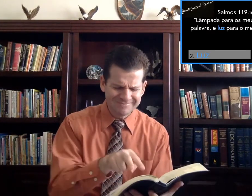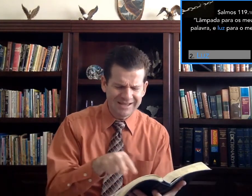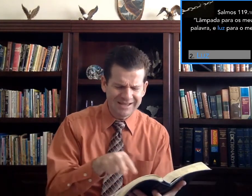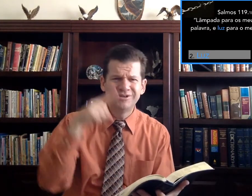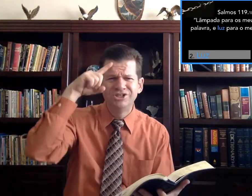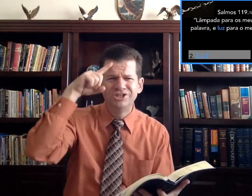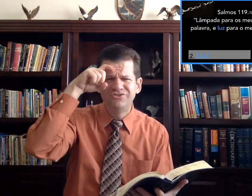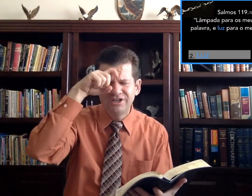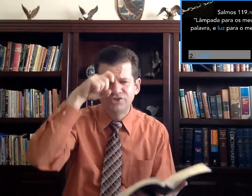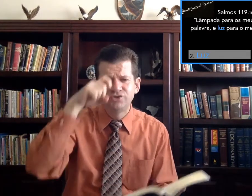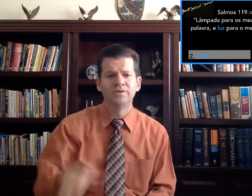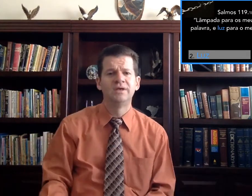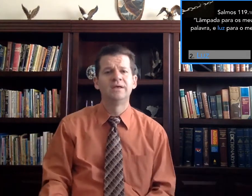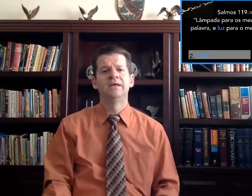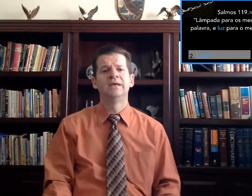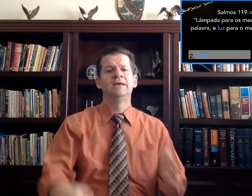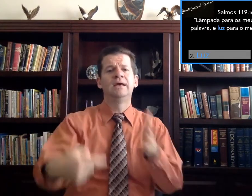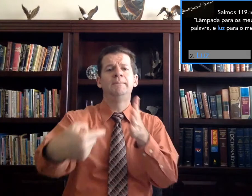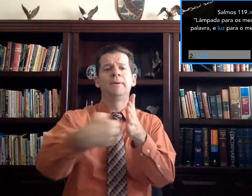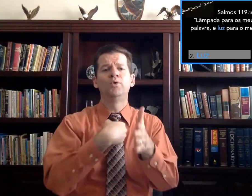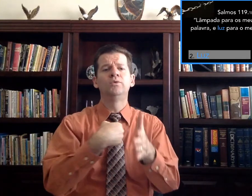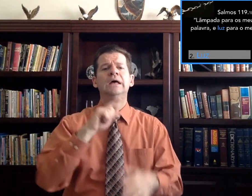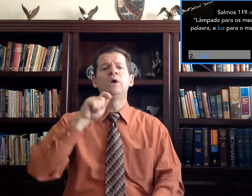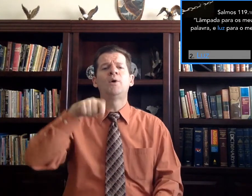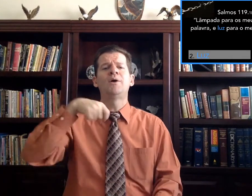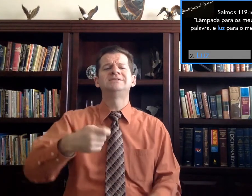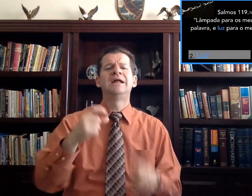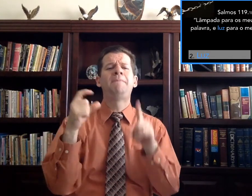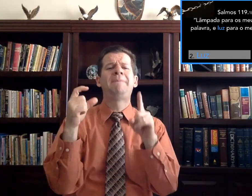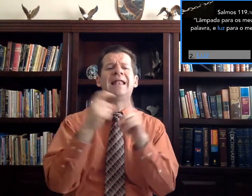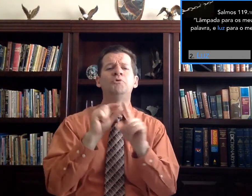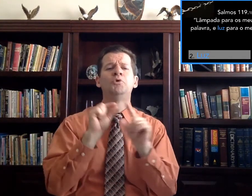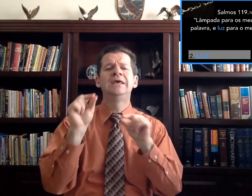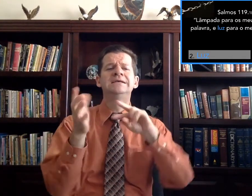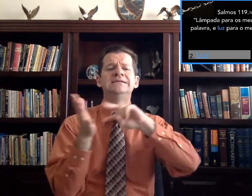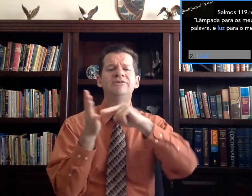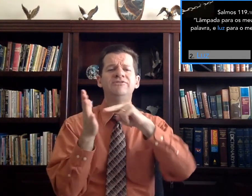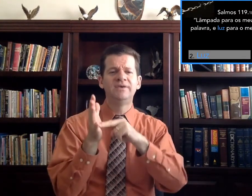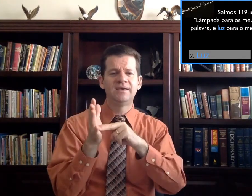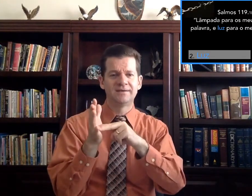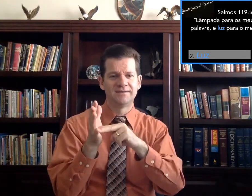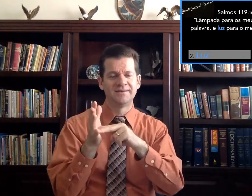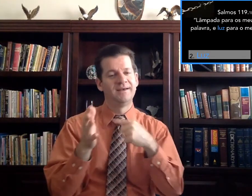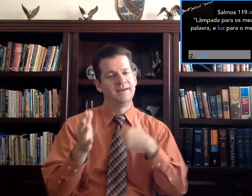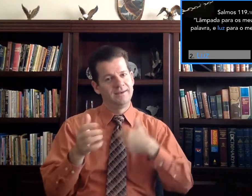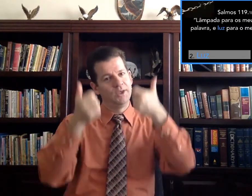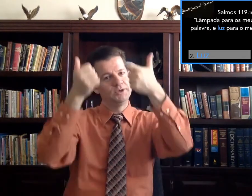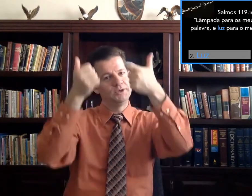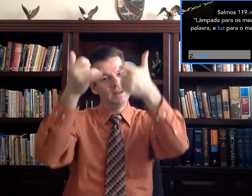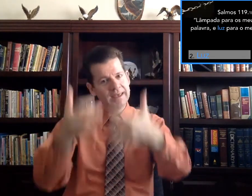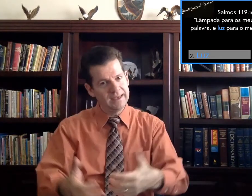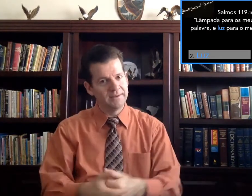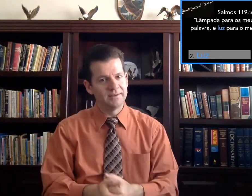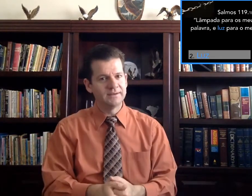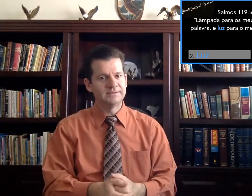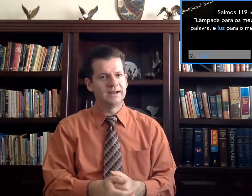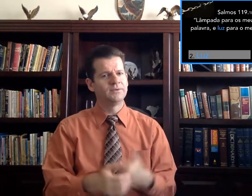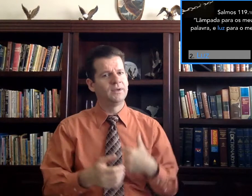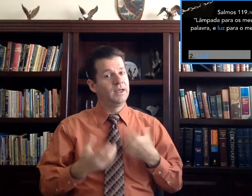lendo difícil. Me pergunta, qual que é o sinal? A palavra, o que significa? E eu expliquei, certo? Fiquei